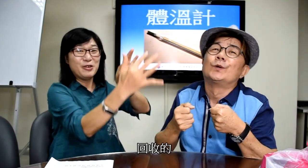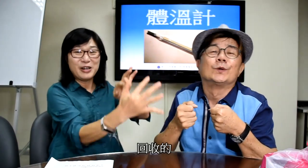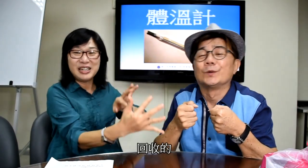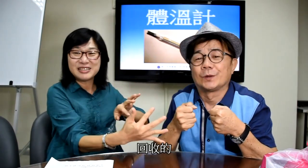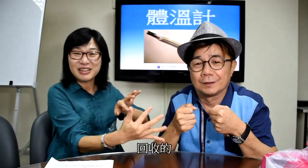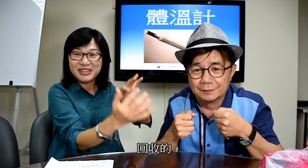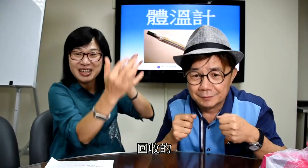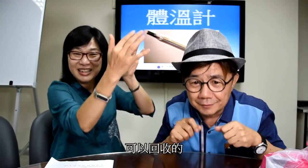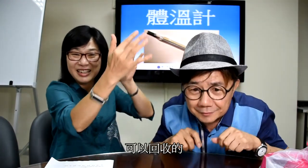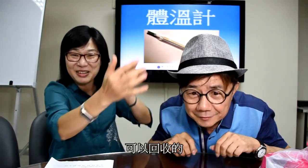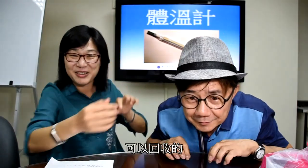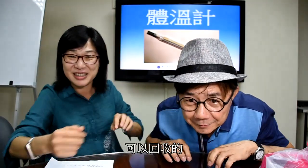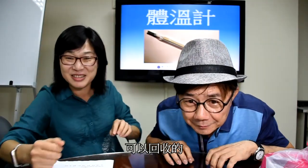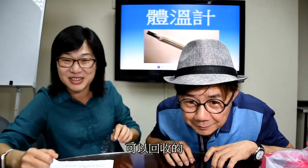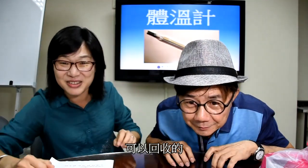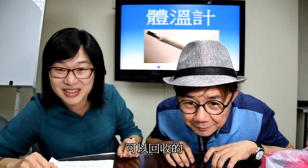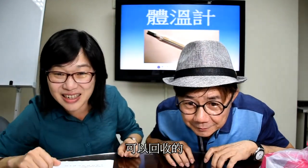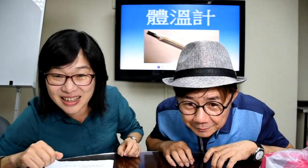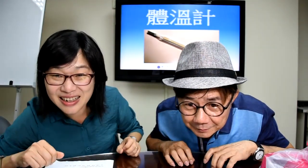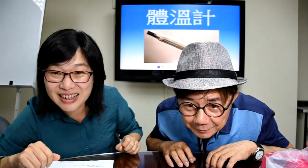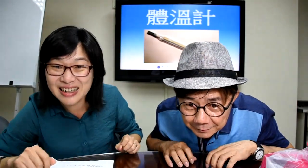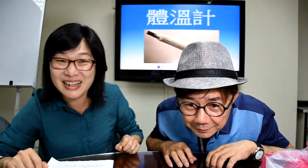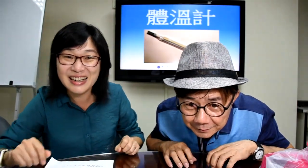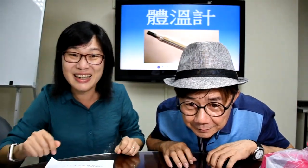回收的，可以回收的，